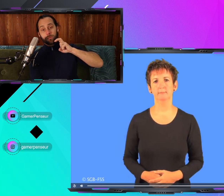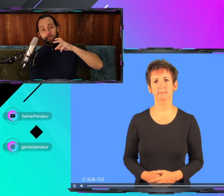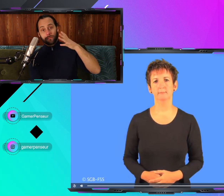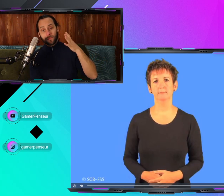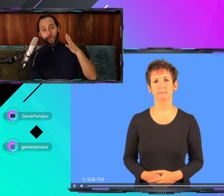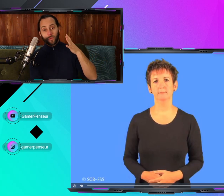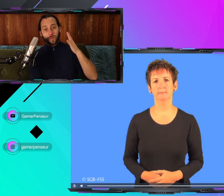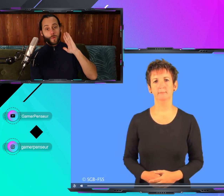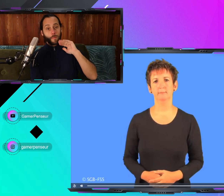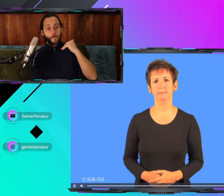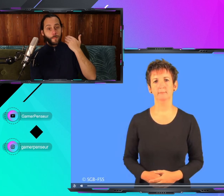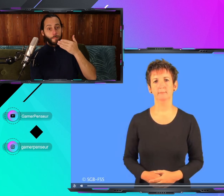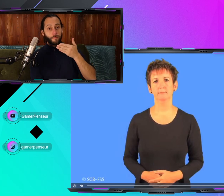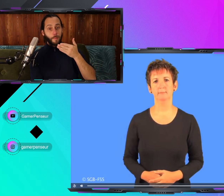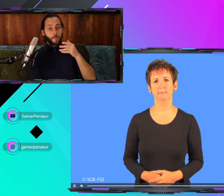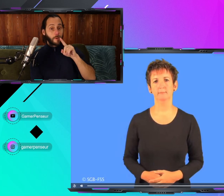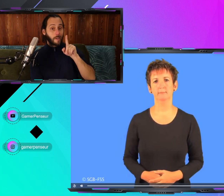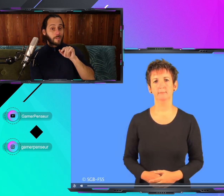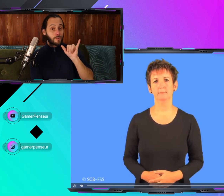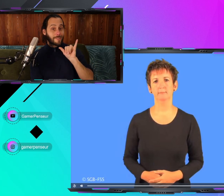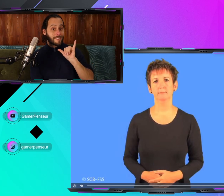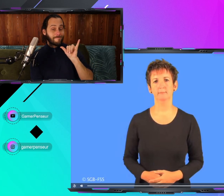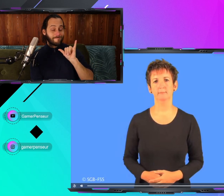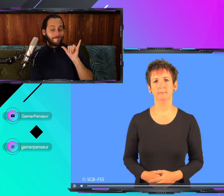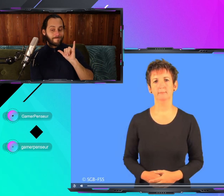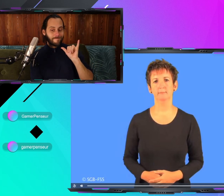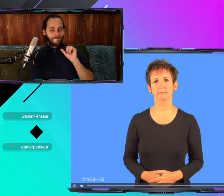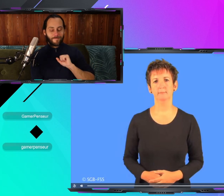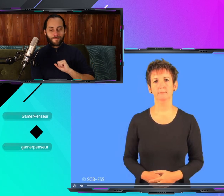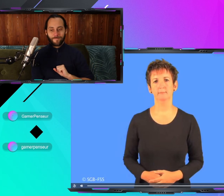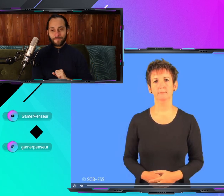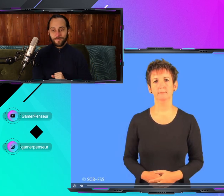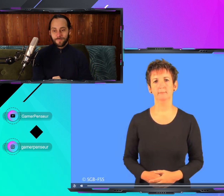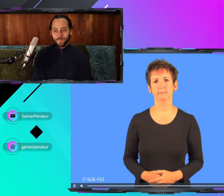chercher. Donc, pas besoin de la question qui.